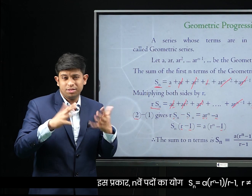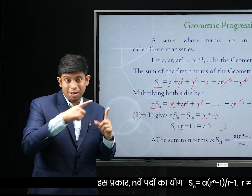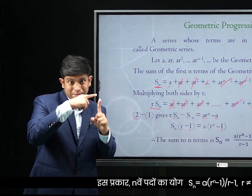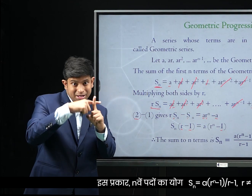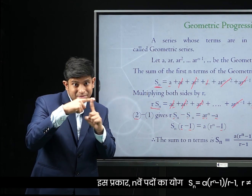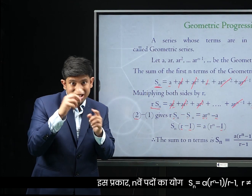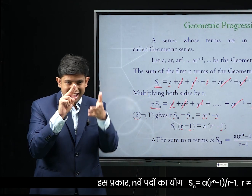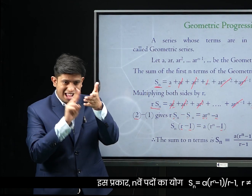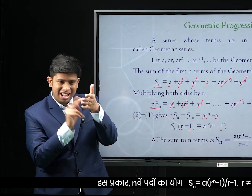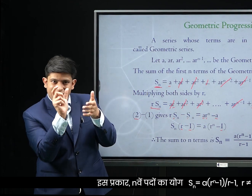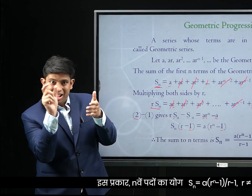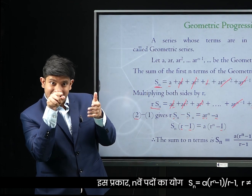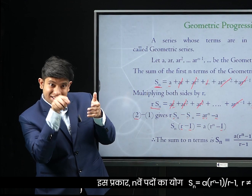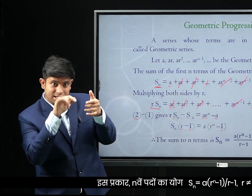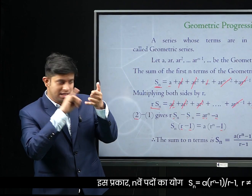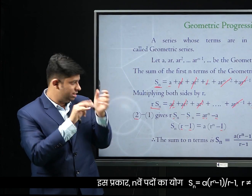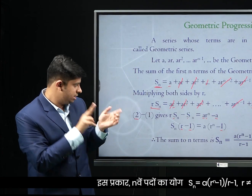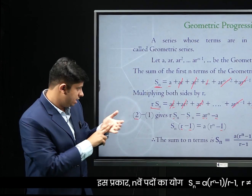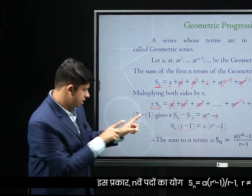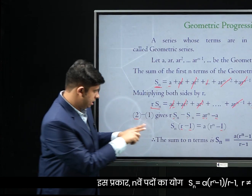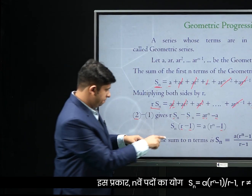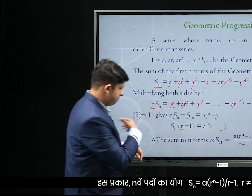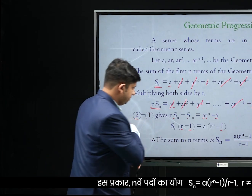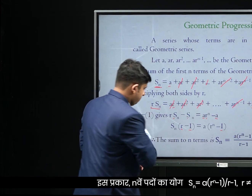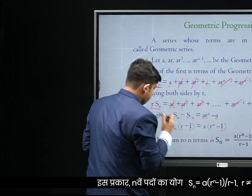इस प्रकार nवे पदों का योग है।